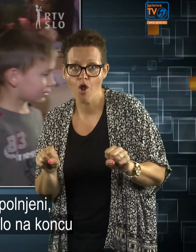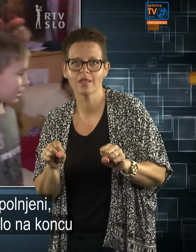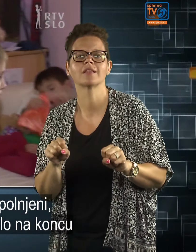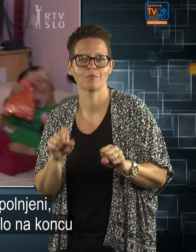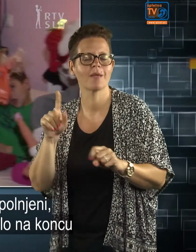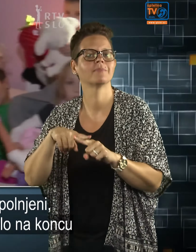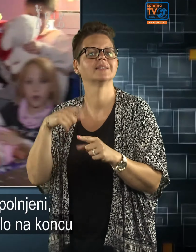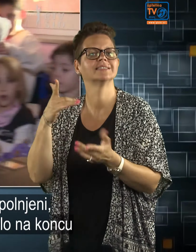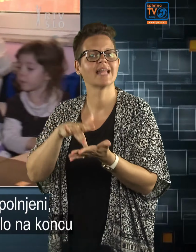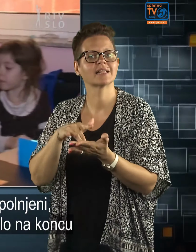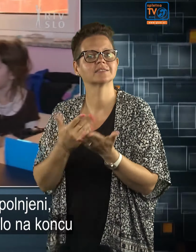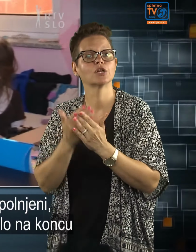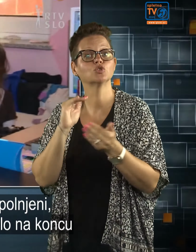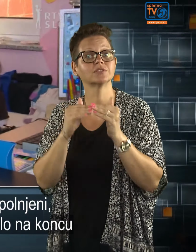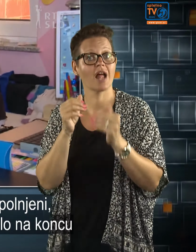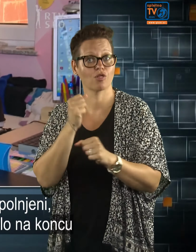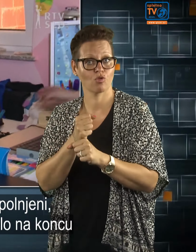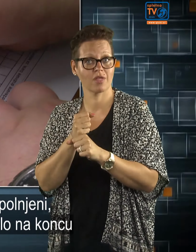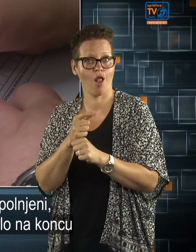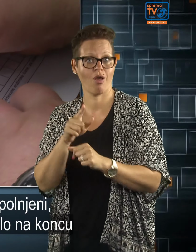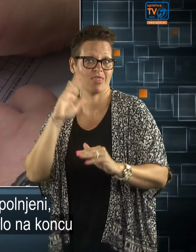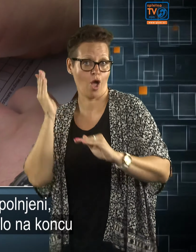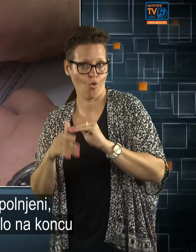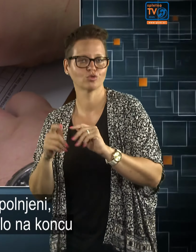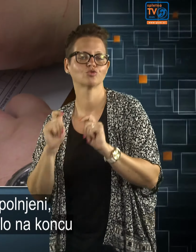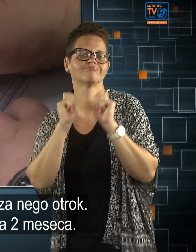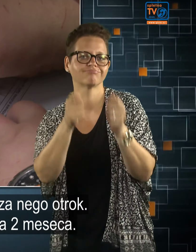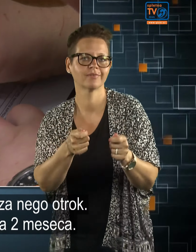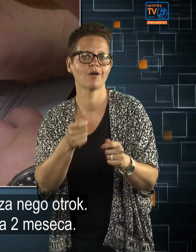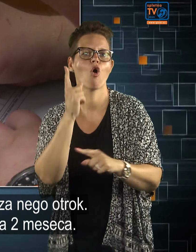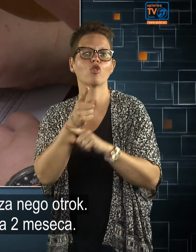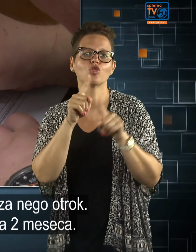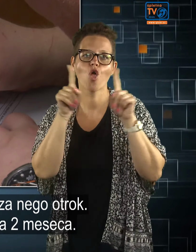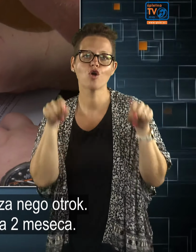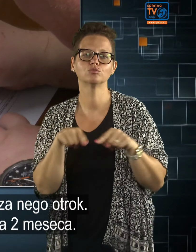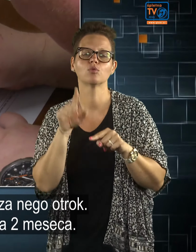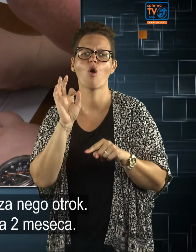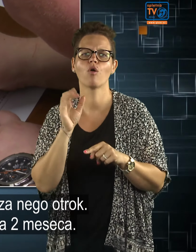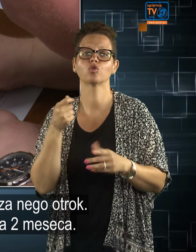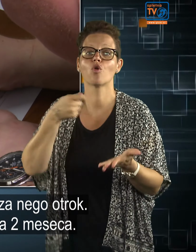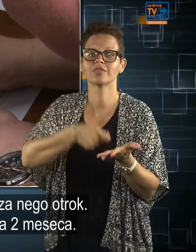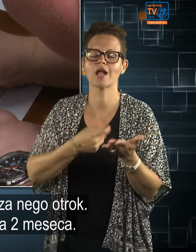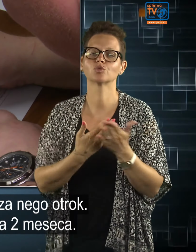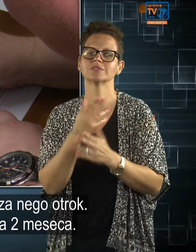izpolnjeni, Center za socialno delo na koncu izda odločbo o dodatku za nego otrok.